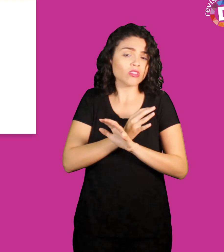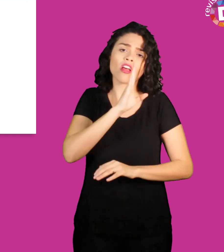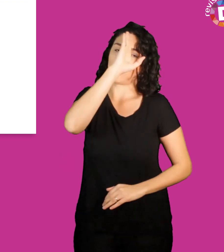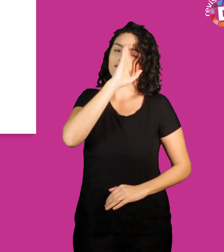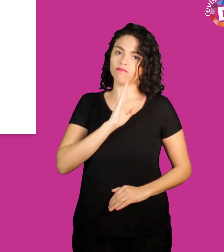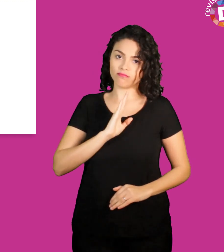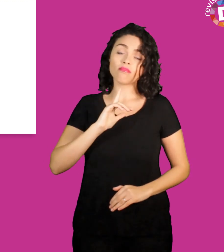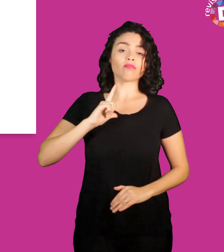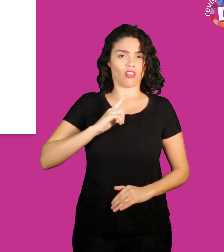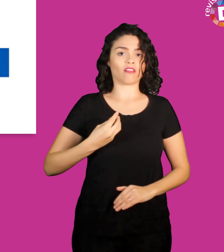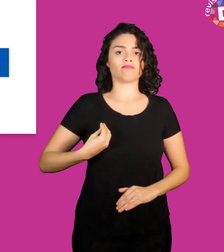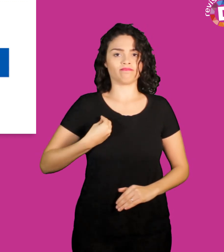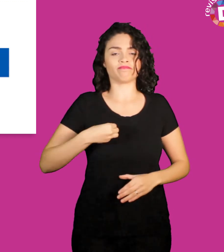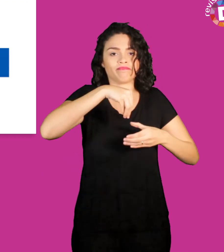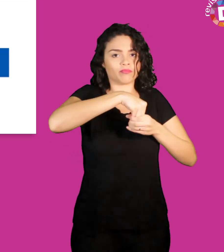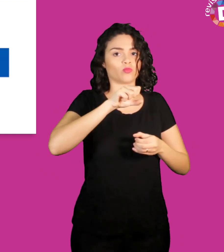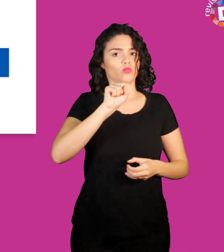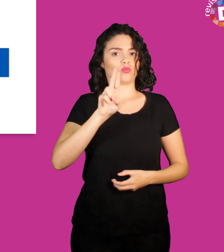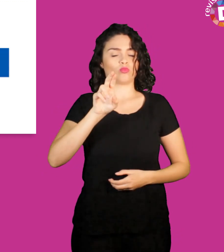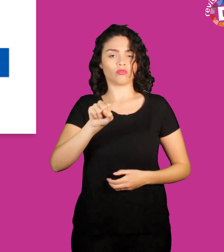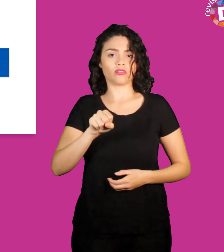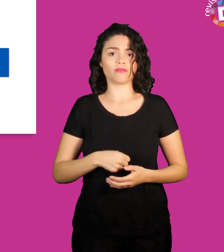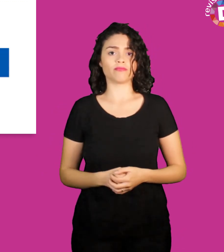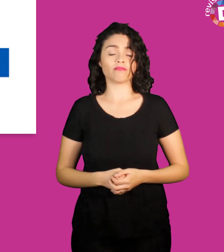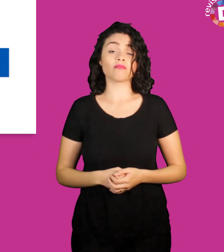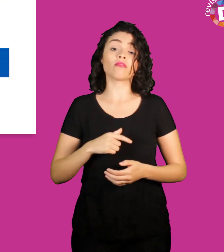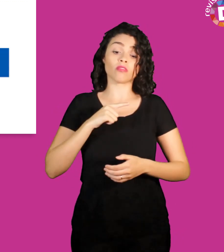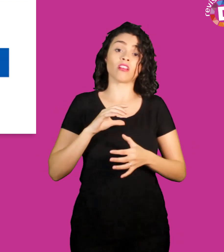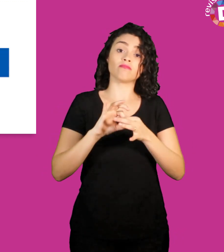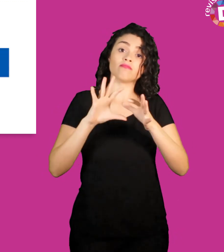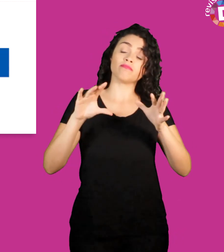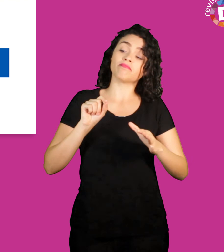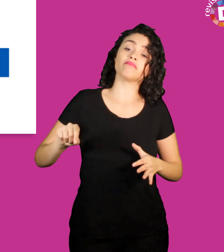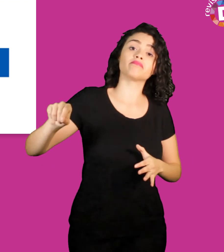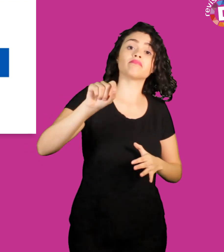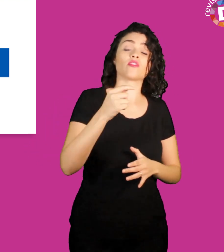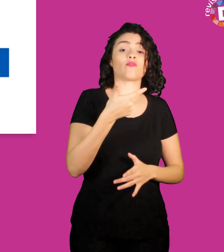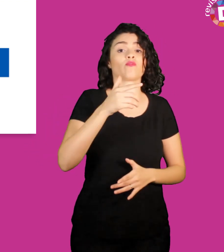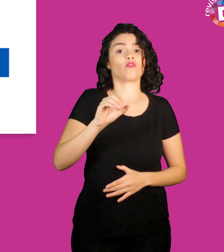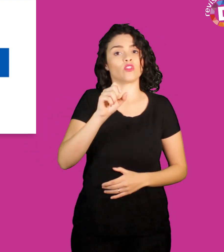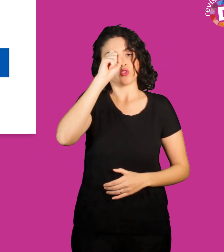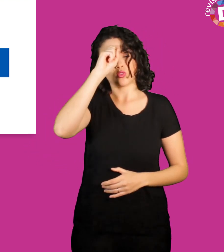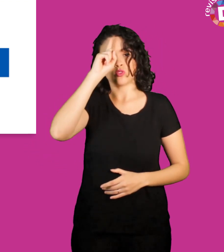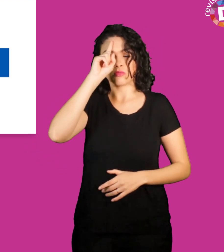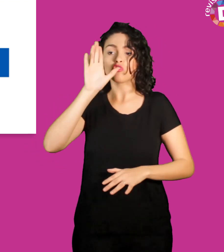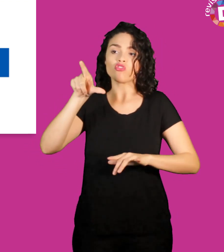coberta pelo sus hoje essa técnica está disponível em cerca de 20 hospitais previamente selecionados